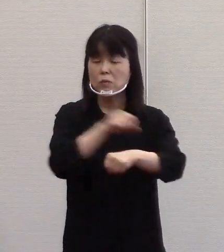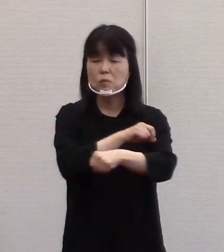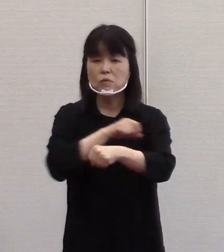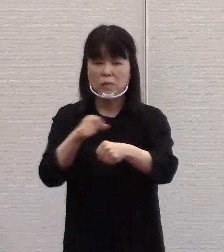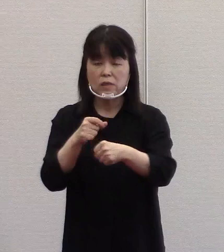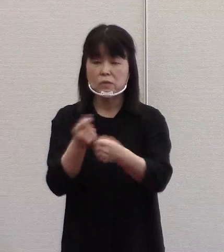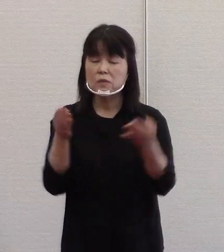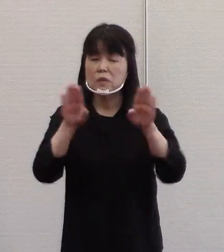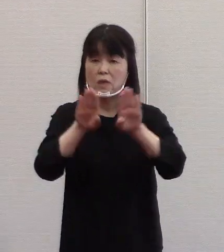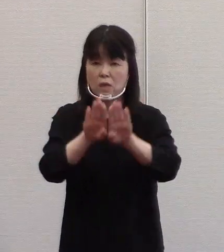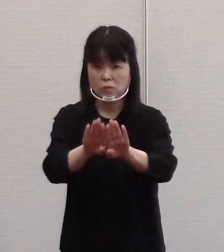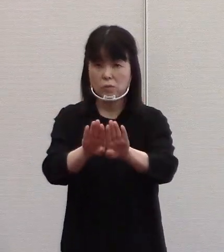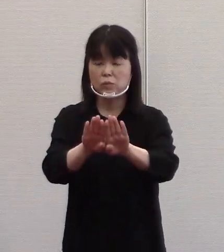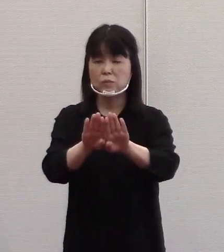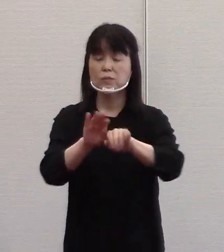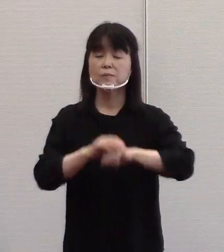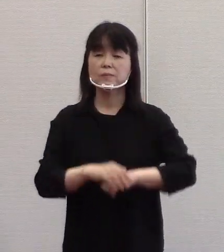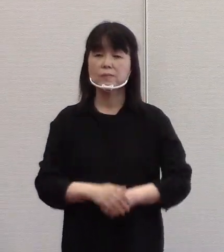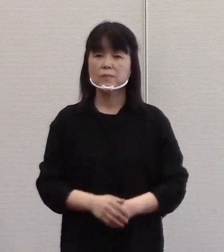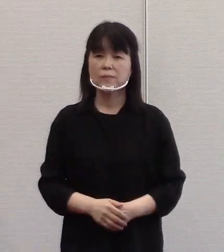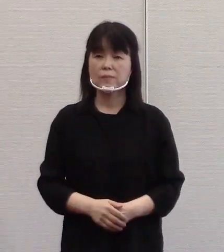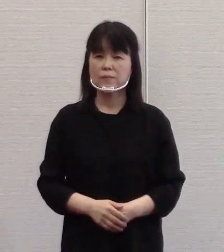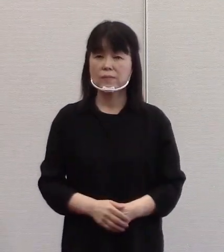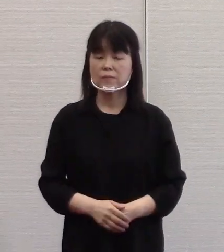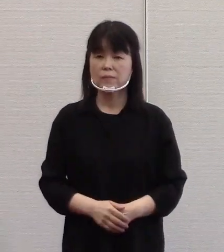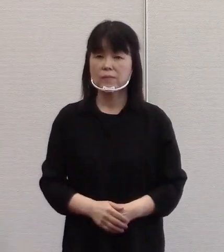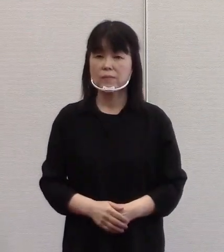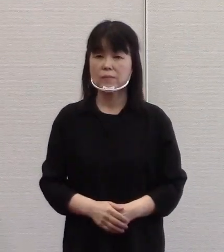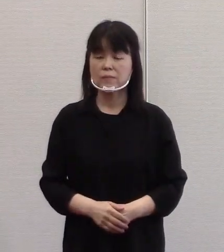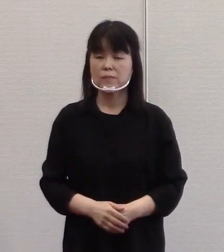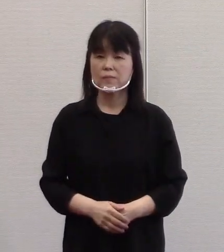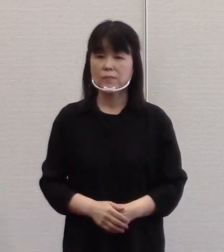閉所するということでございまして、